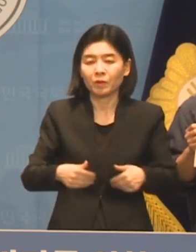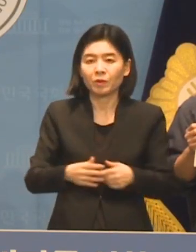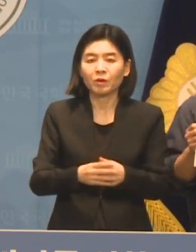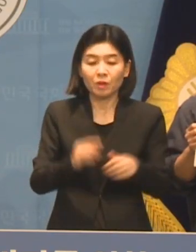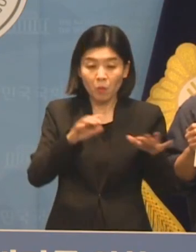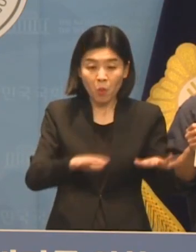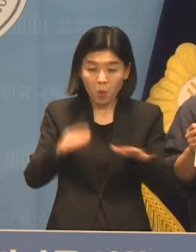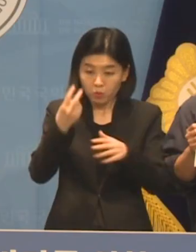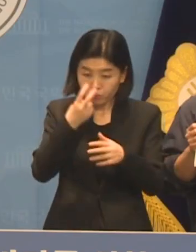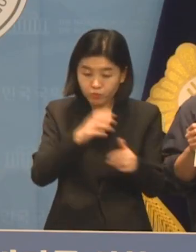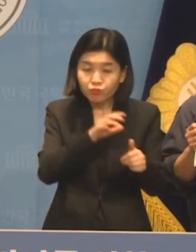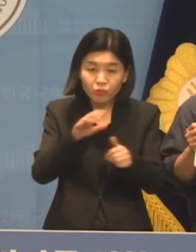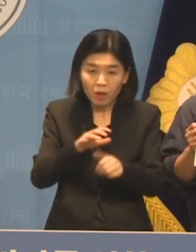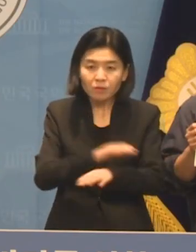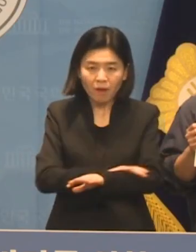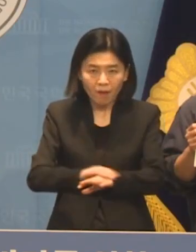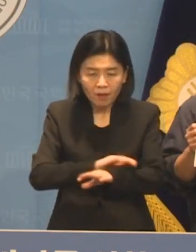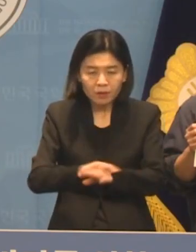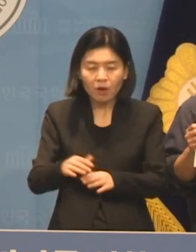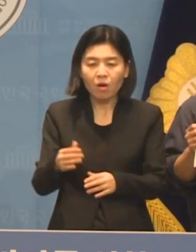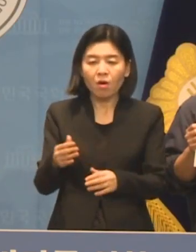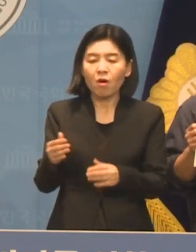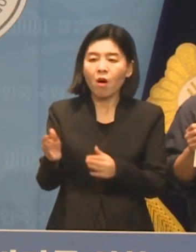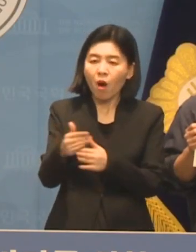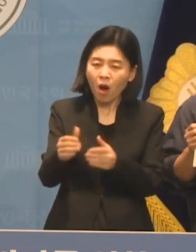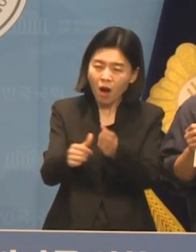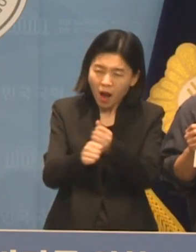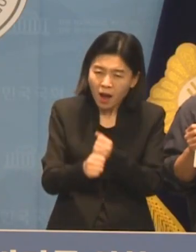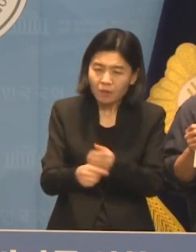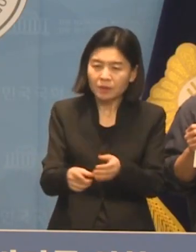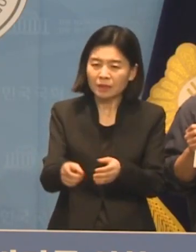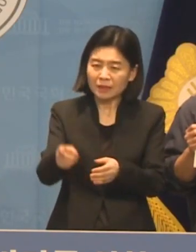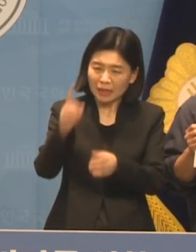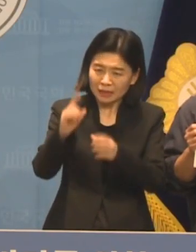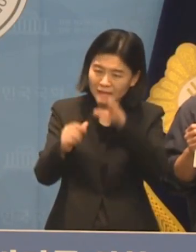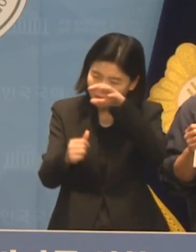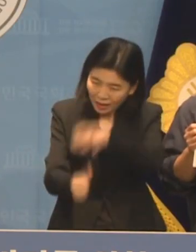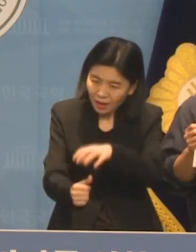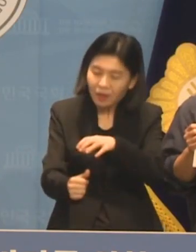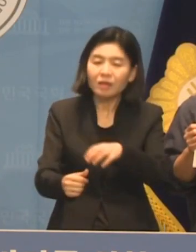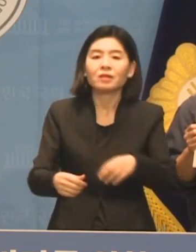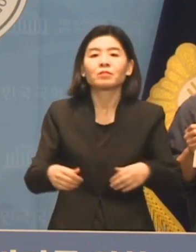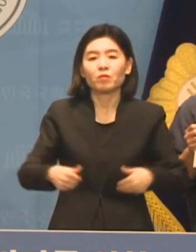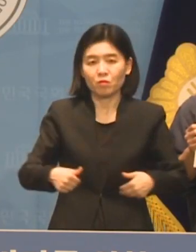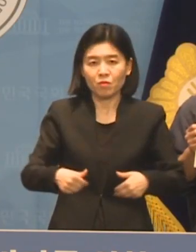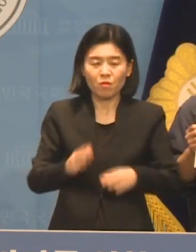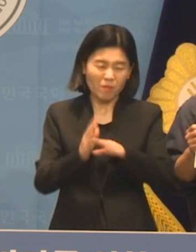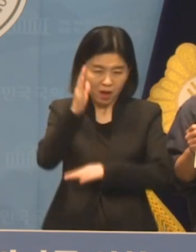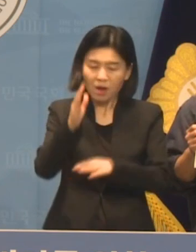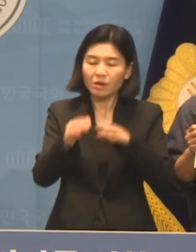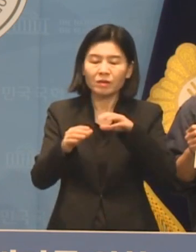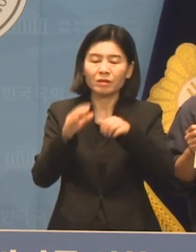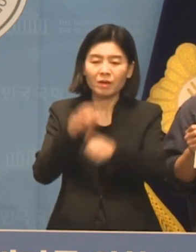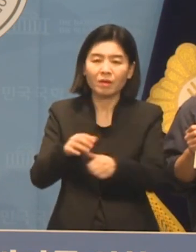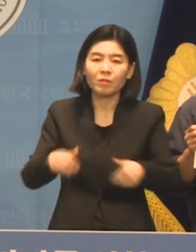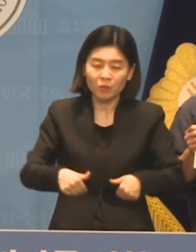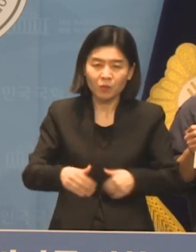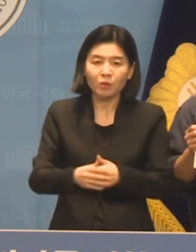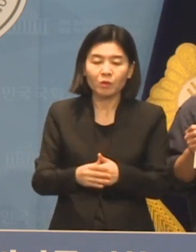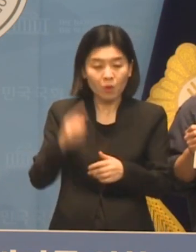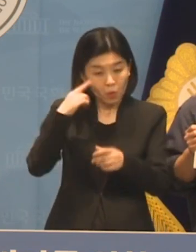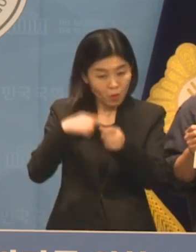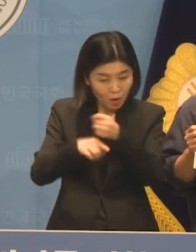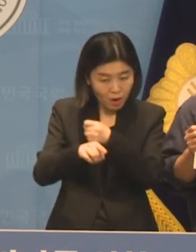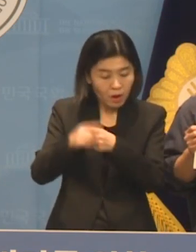높이고 낚시 제한구역 등 과도한 어업행위를 제한할 필요가 있습니다. 더불어 해양시민과학과